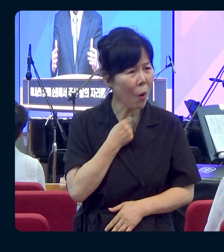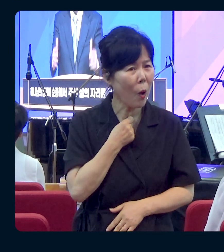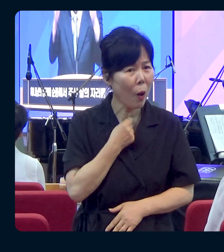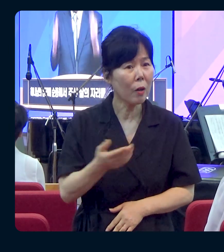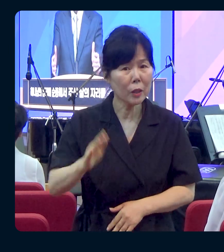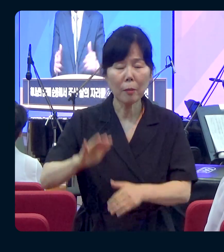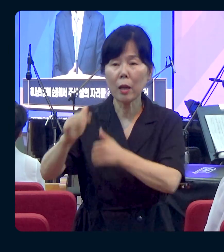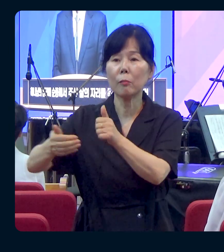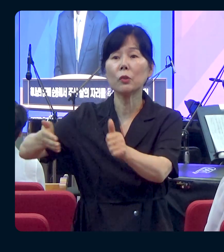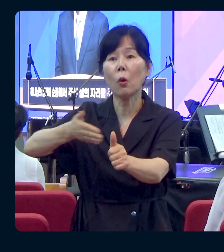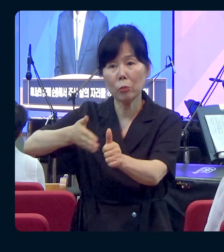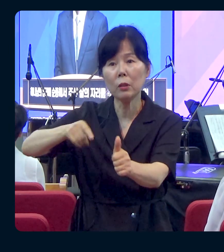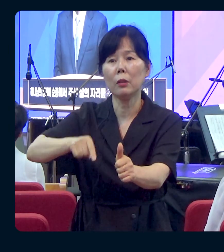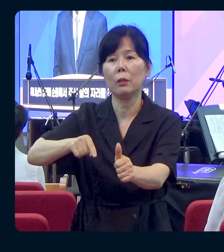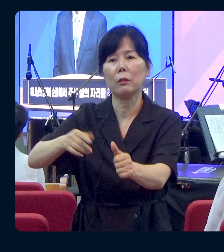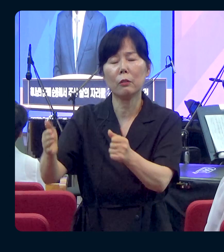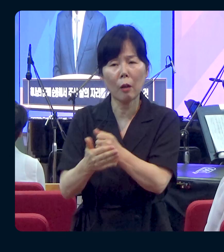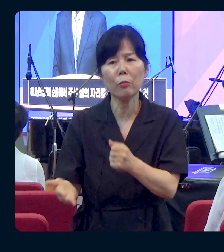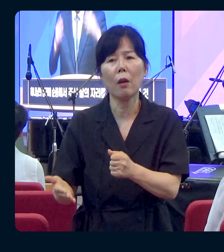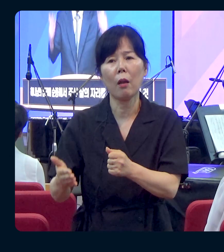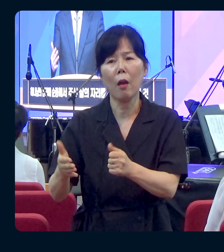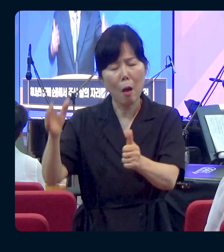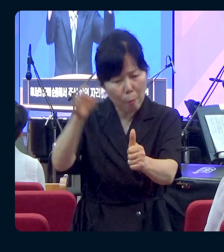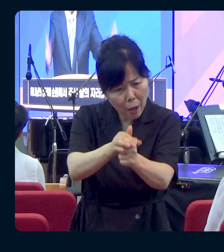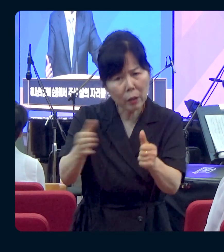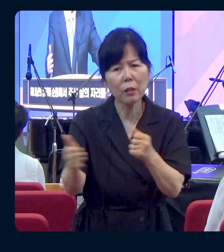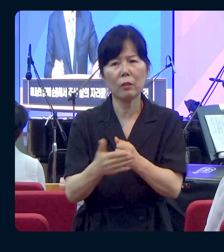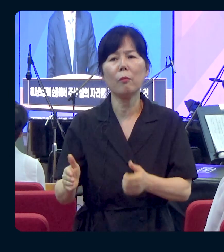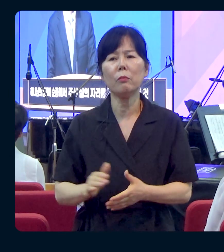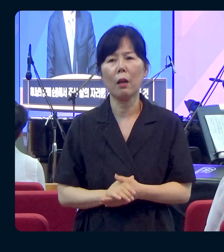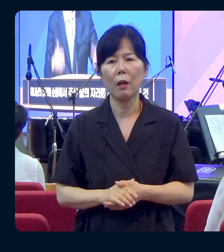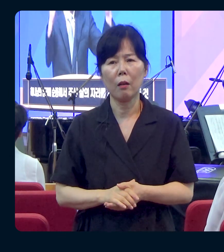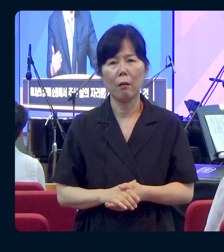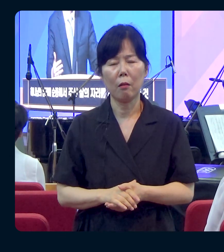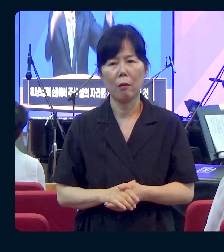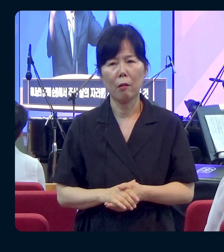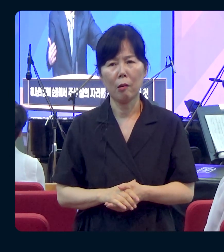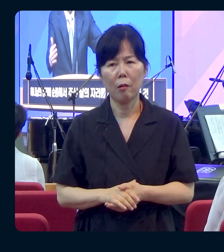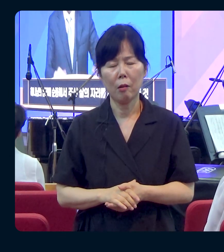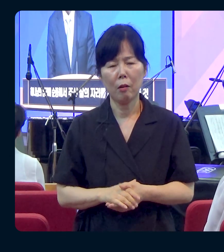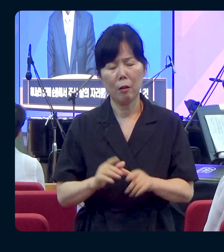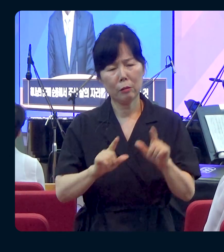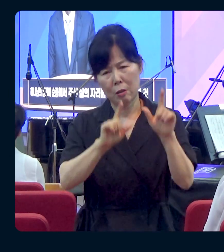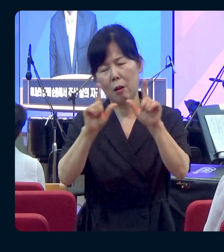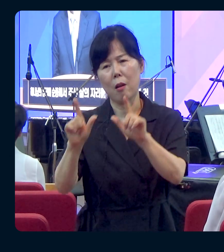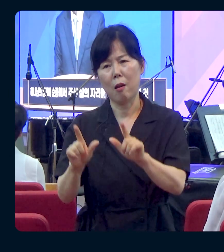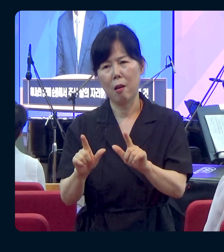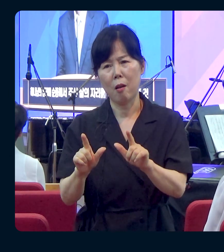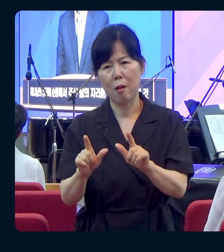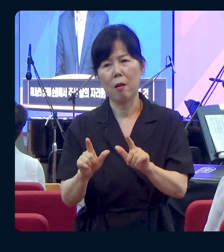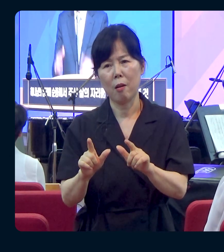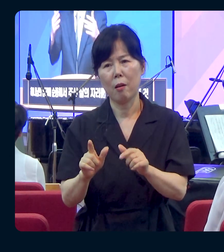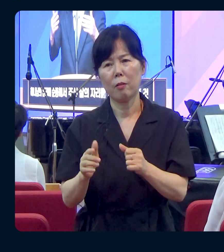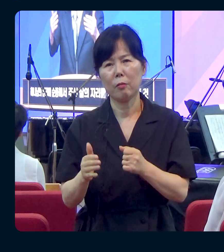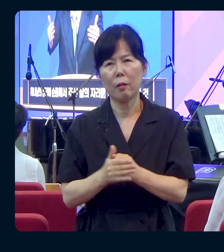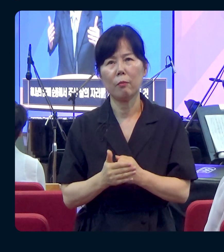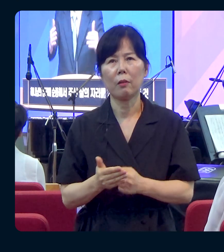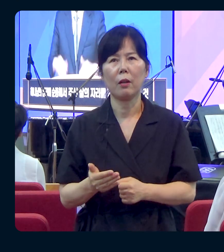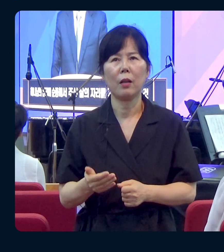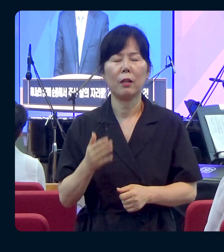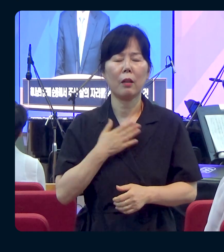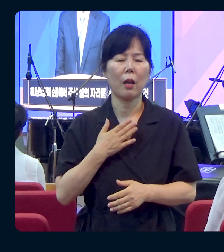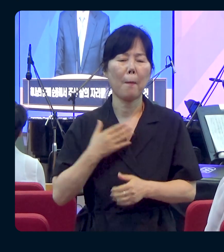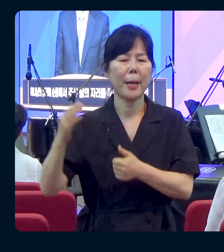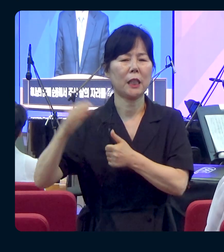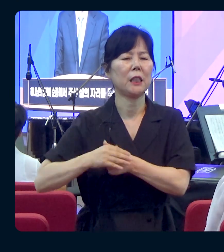하고 싶지 않은 그럴 수도 있지만, 그러나 하나님의 섭리 가운데 나를 세우신 곳이니까, 내게 주신 삶의 자리니까, 내게